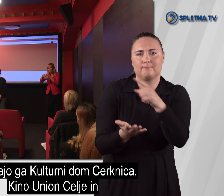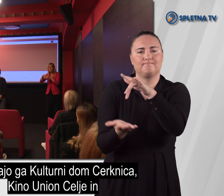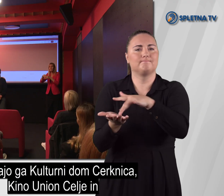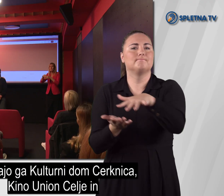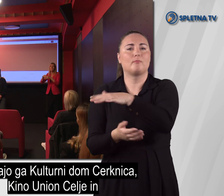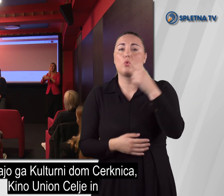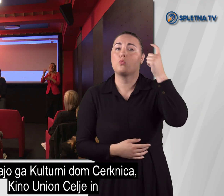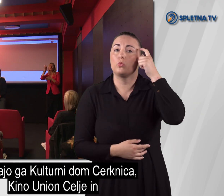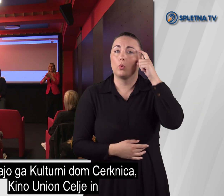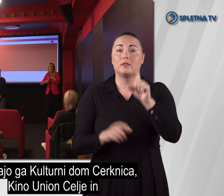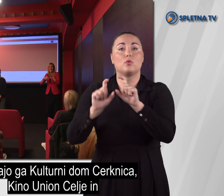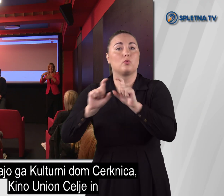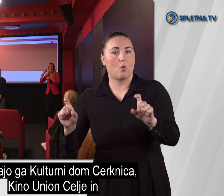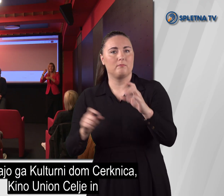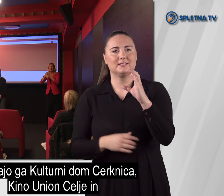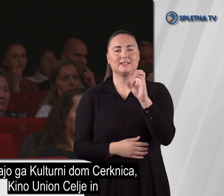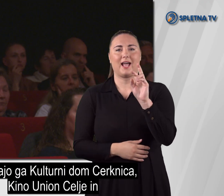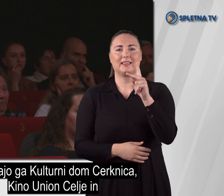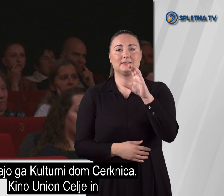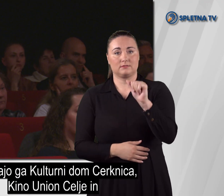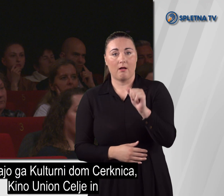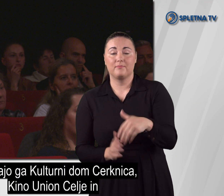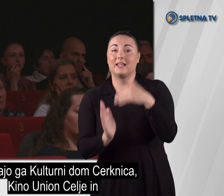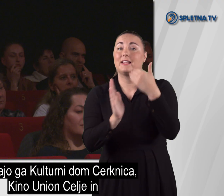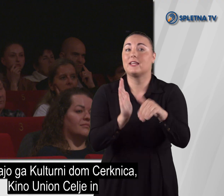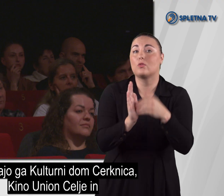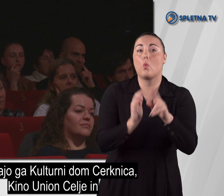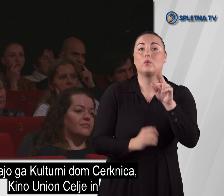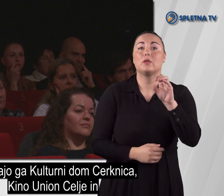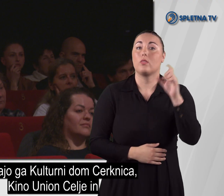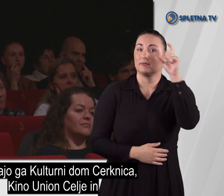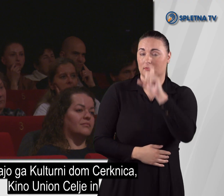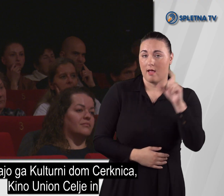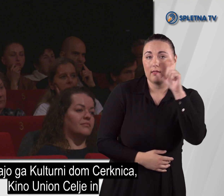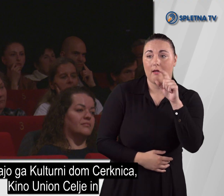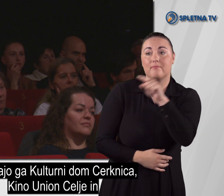Cerknica, Kino Union Celje in Kino Linhartova dvorana Radovljica.